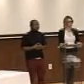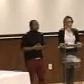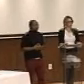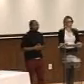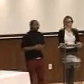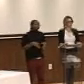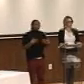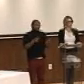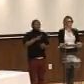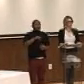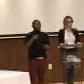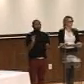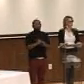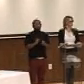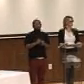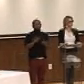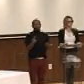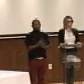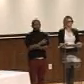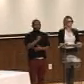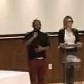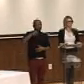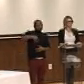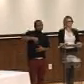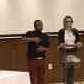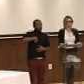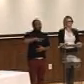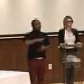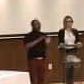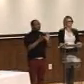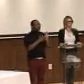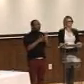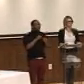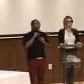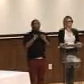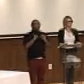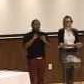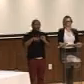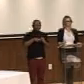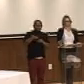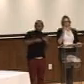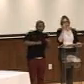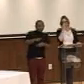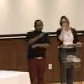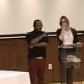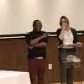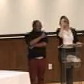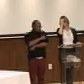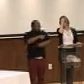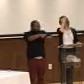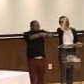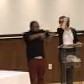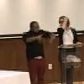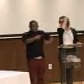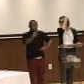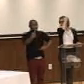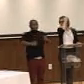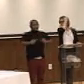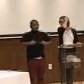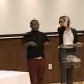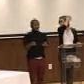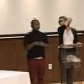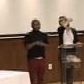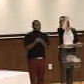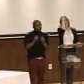E isso será feito. Então, nossa proposta é discutir com a comunidade o organograma e como será a nova forma